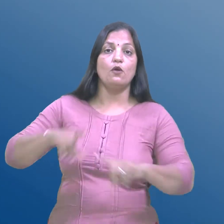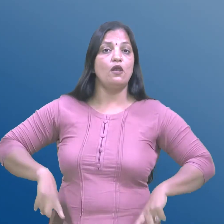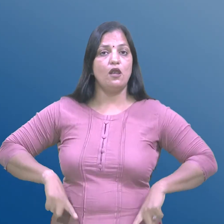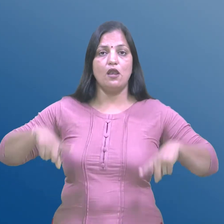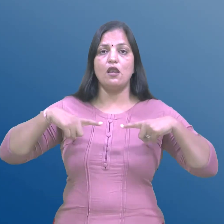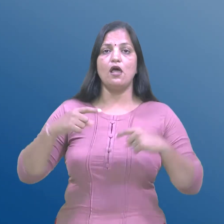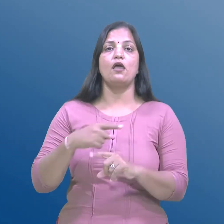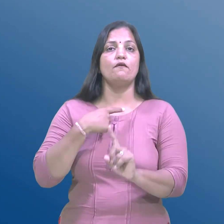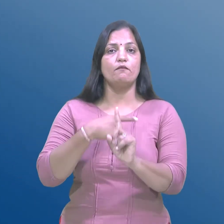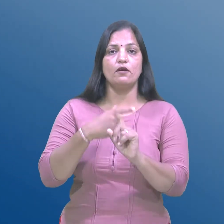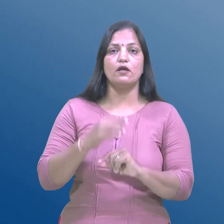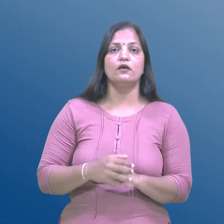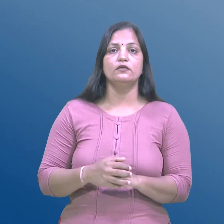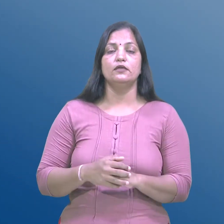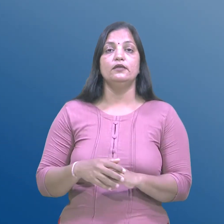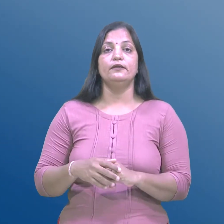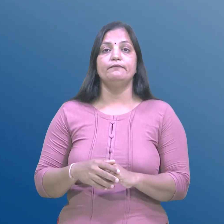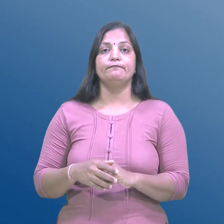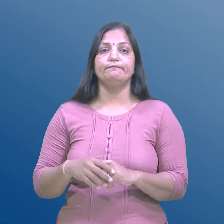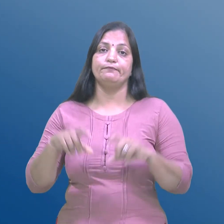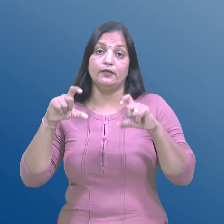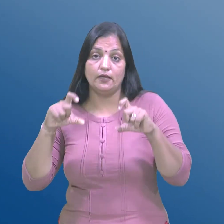અને સારવાર તેમજ